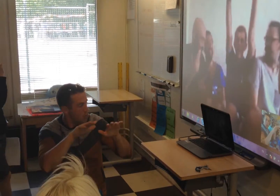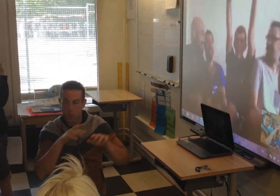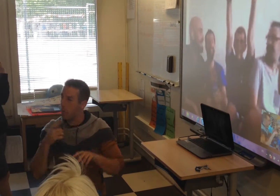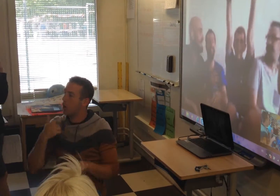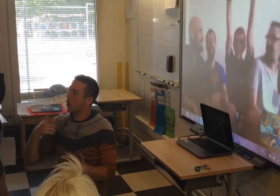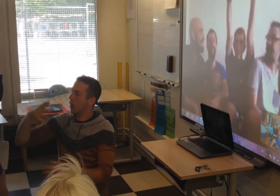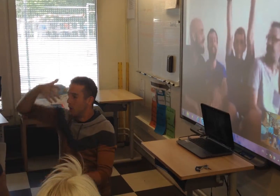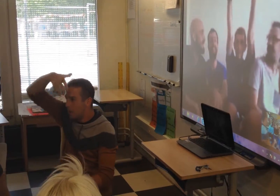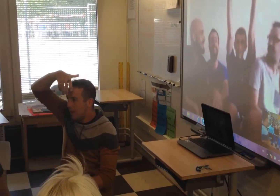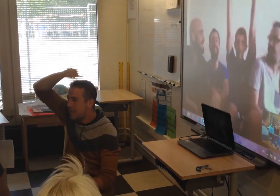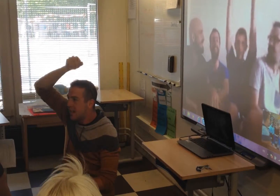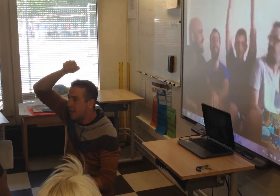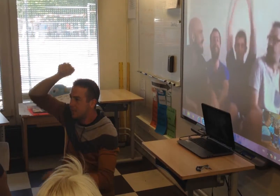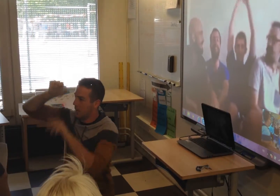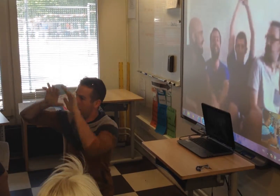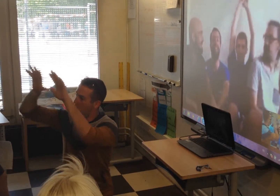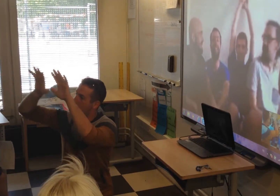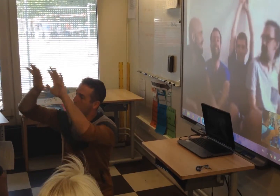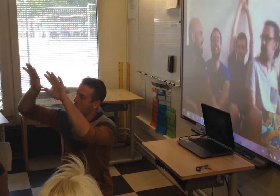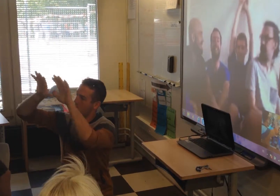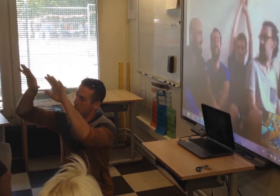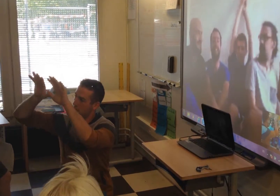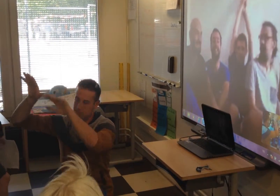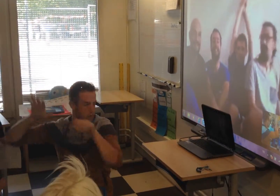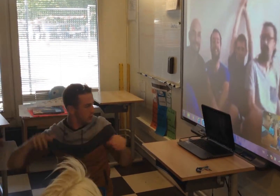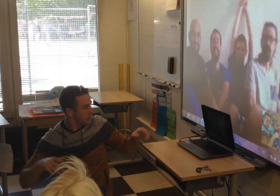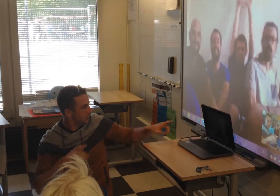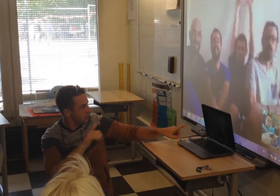Le bloc. Bastien préfère le bloc.